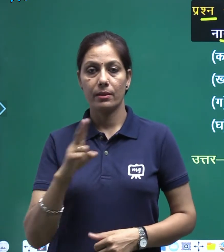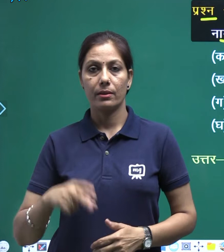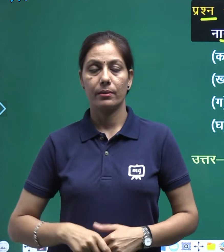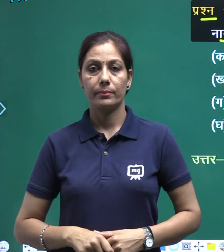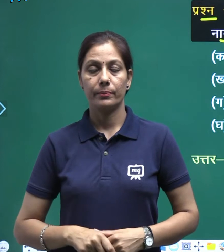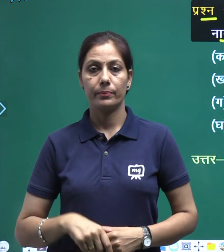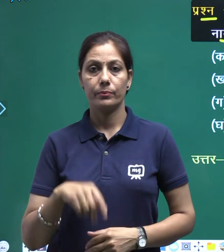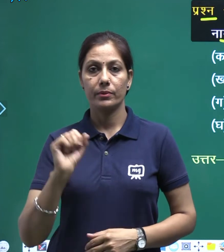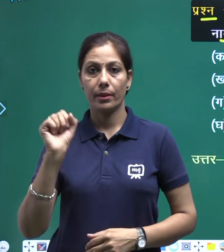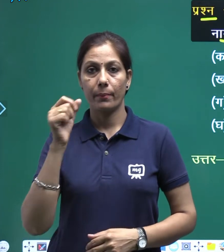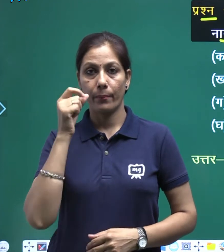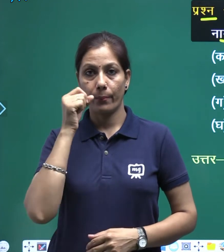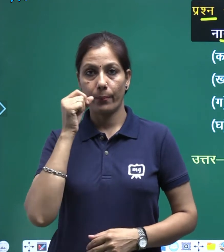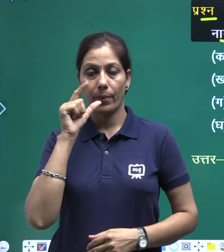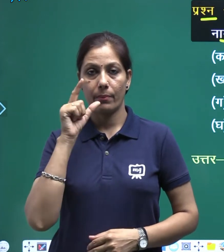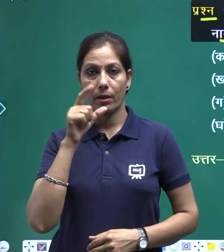चंपा के पिता का नाम